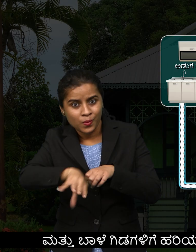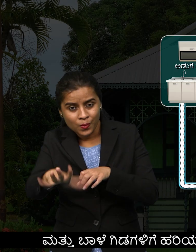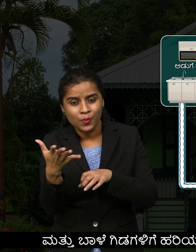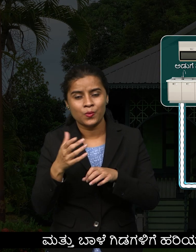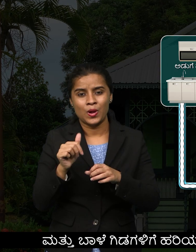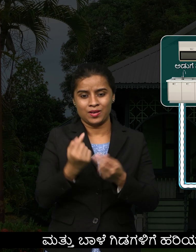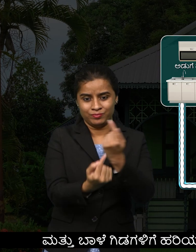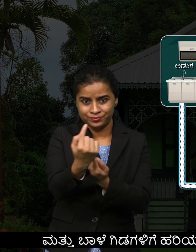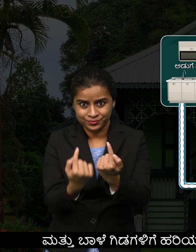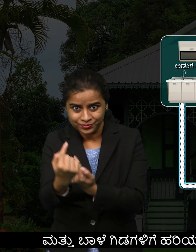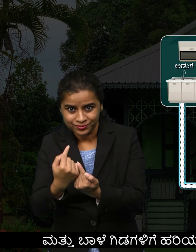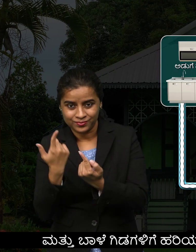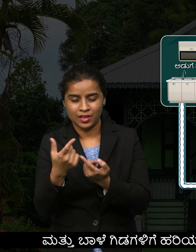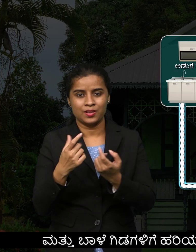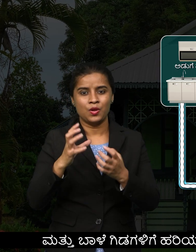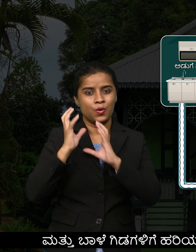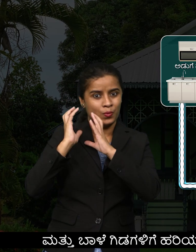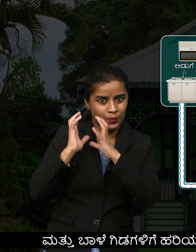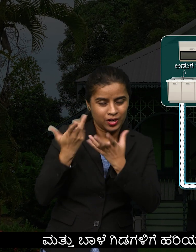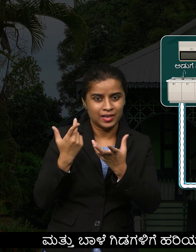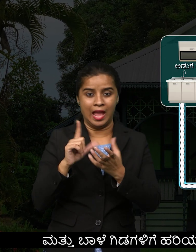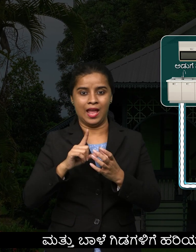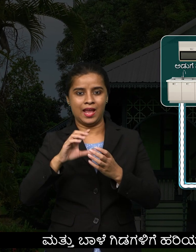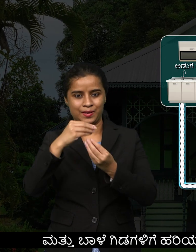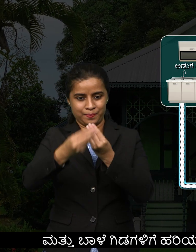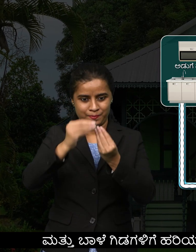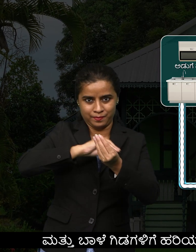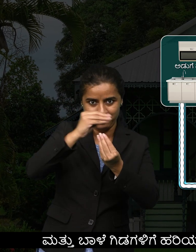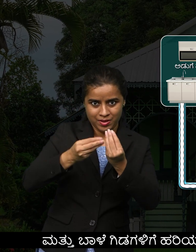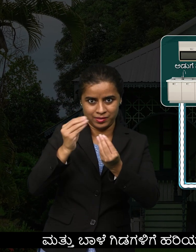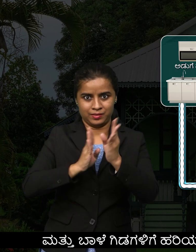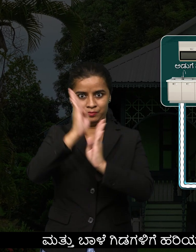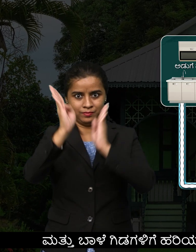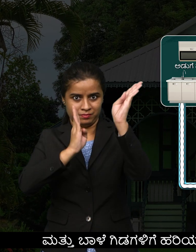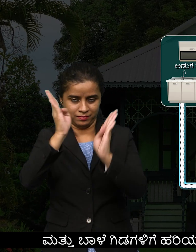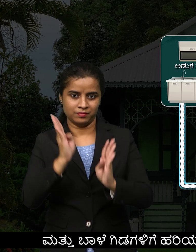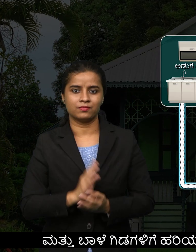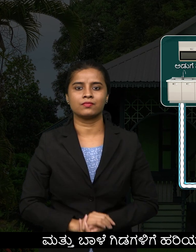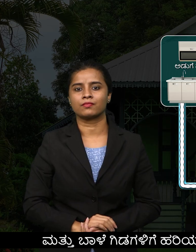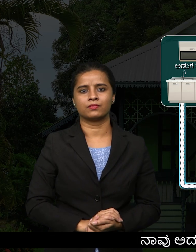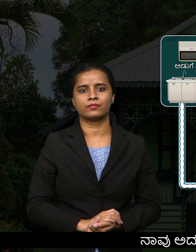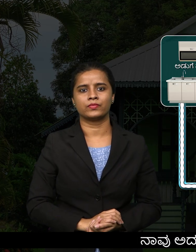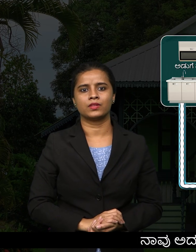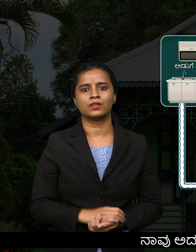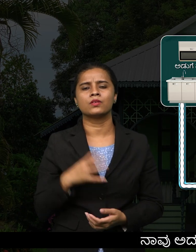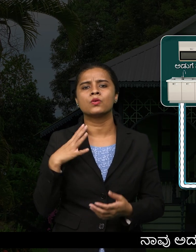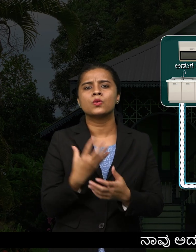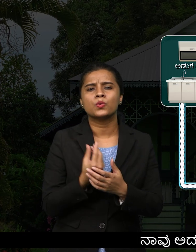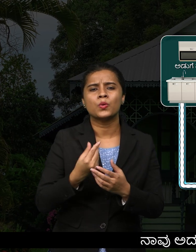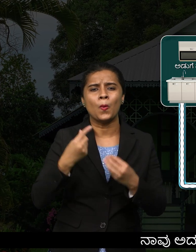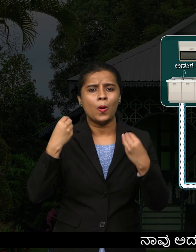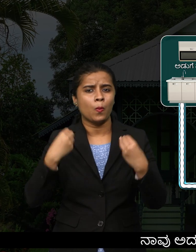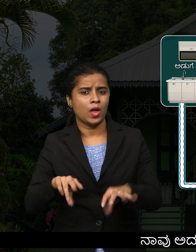ಮತ್ತು ಬಾಳೆಗಿಡಗಳಿಗೆ ಹರಿಯುವಂತೆ ನಾವು ಕಾಲುವೆಯನ್ನು ಮಾಡಬಹುದು. ಅದನ್ನು ನಾವು